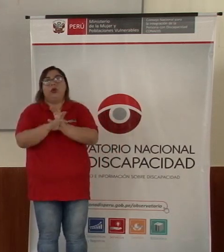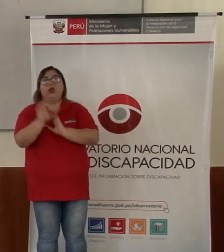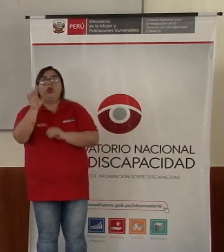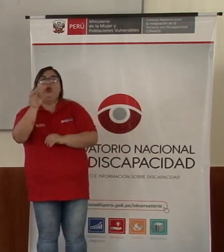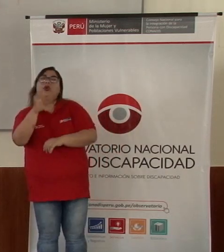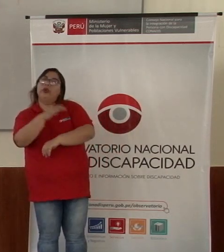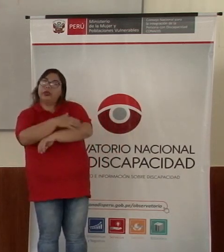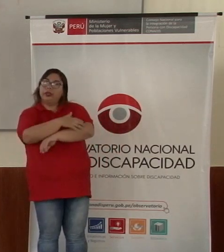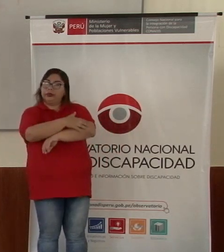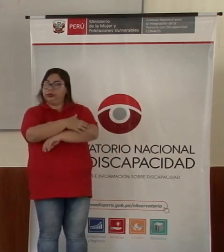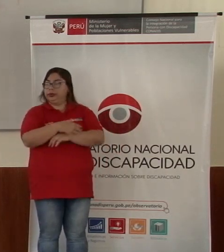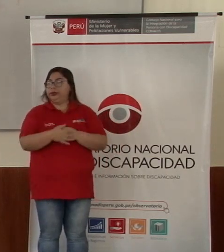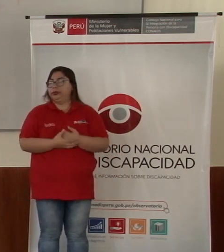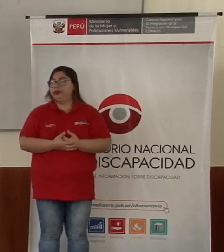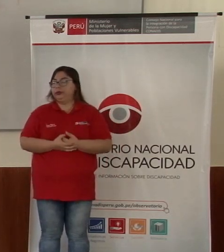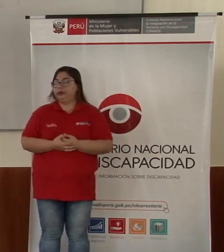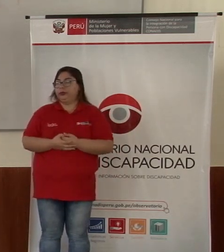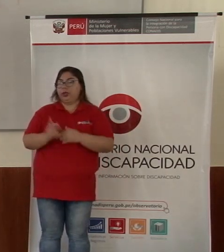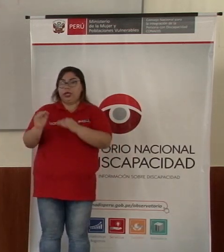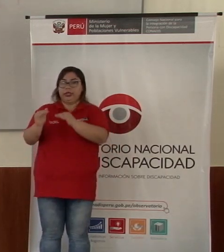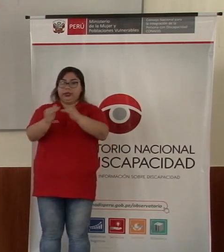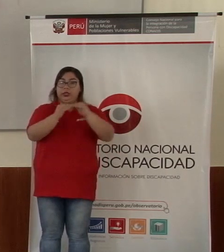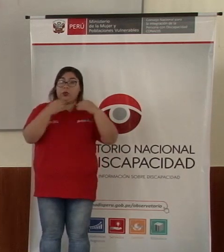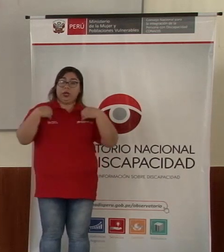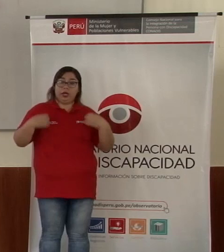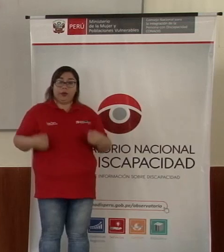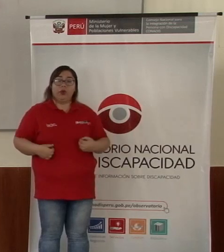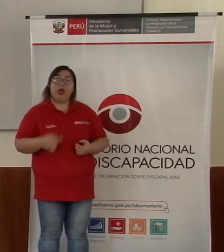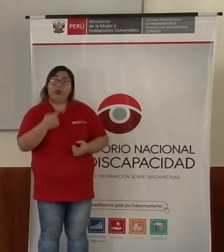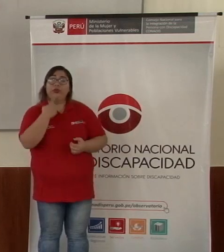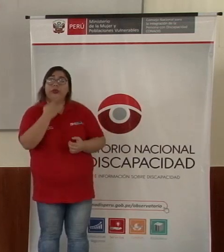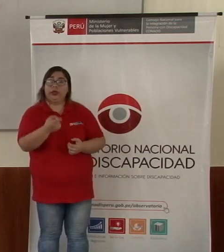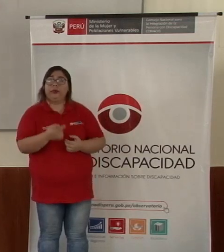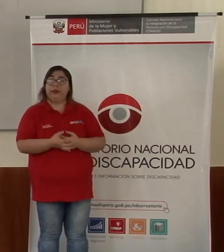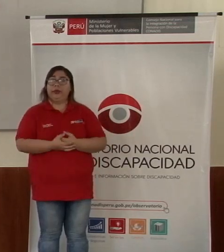articulaciones. Es igual al abogado, el abogado también.